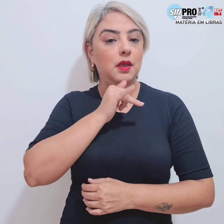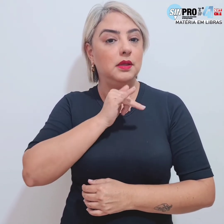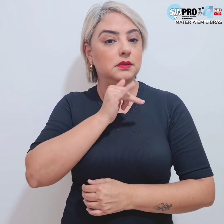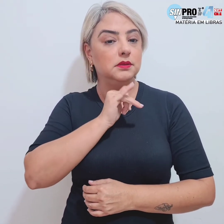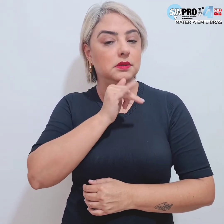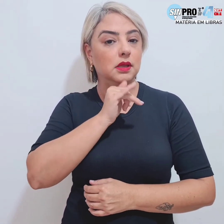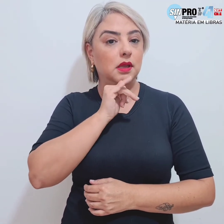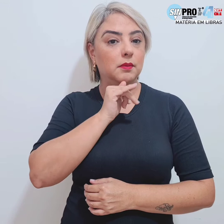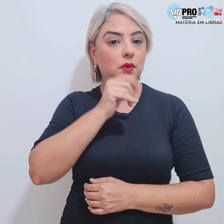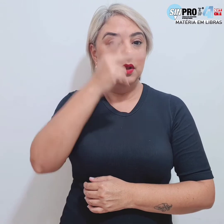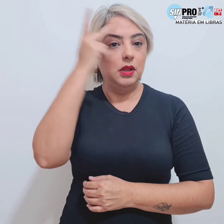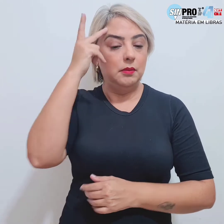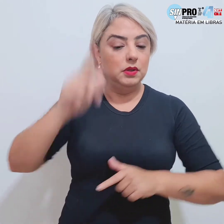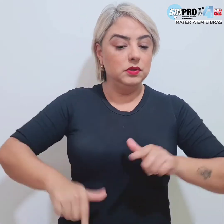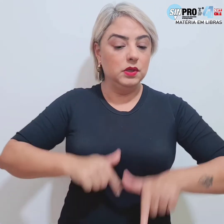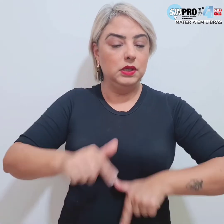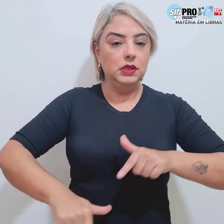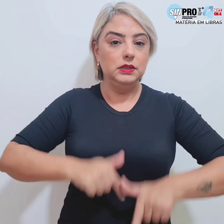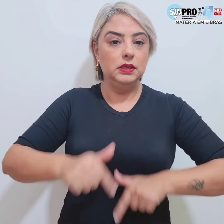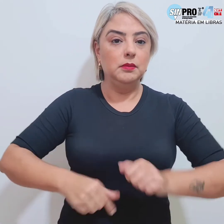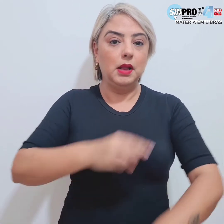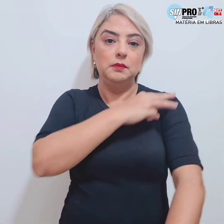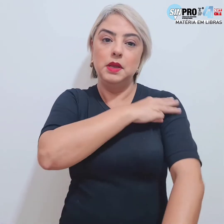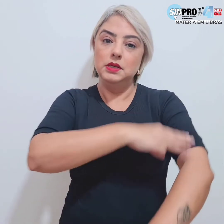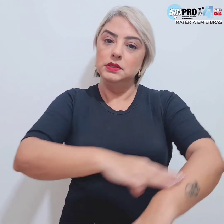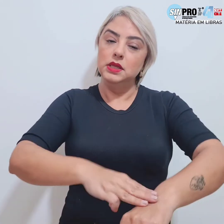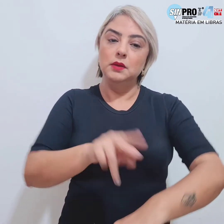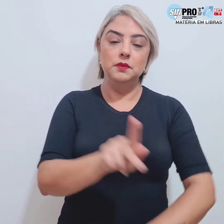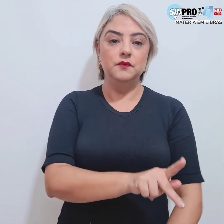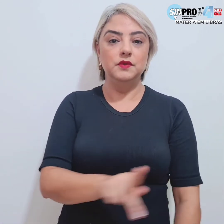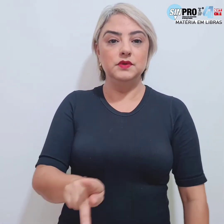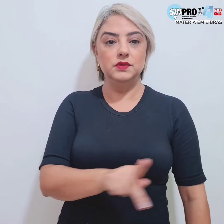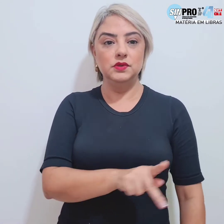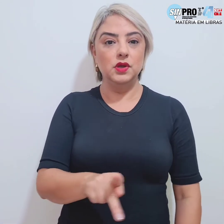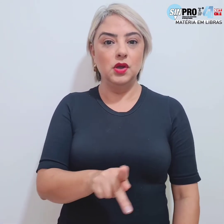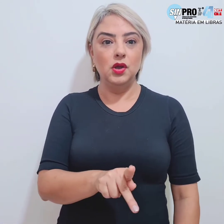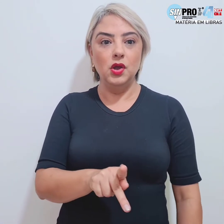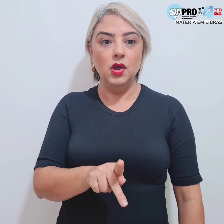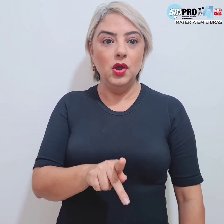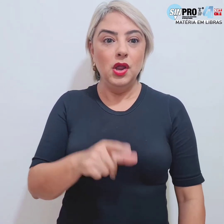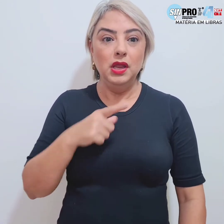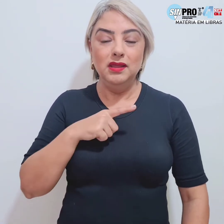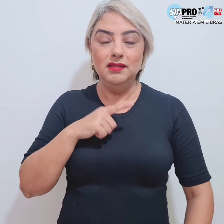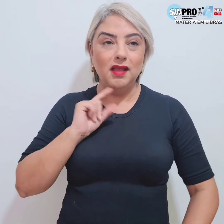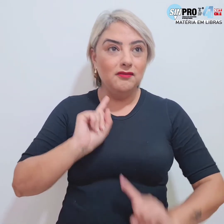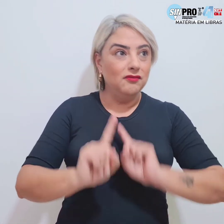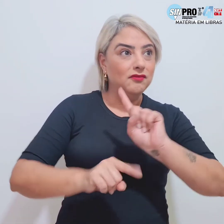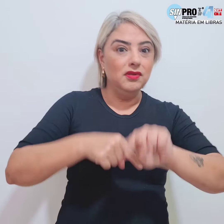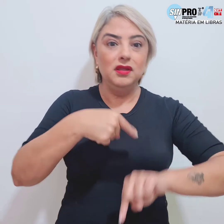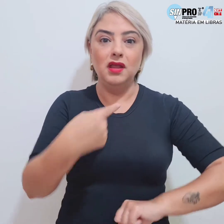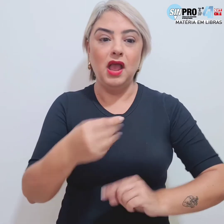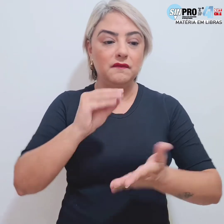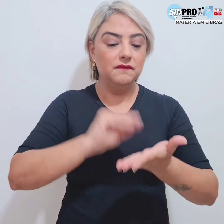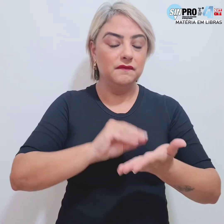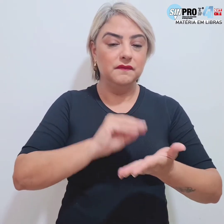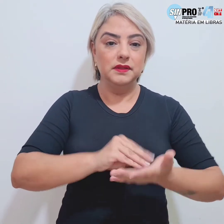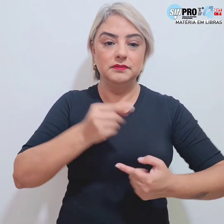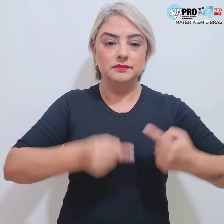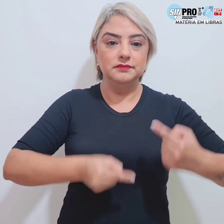o caso dos servidores da carreira do magistério público, que driblam a ausência de